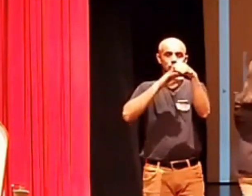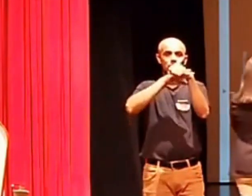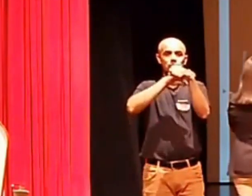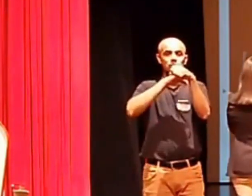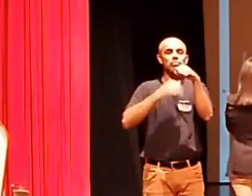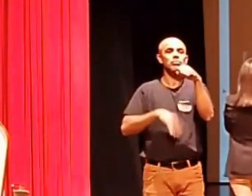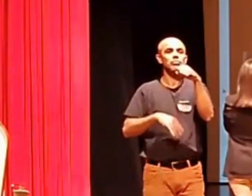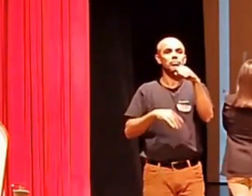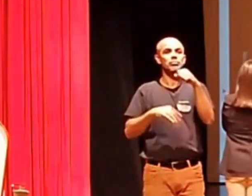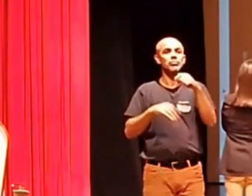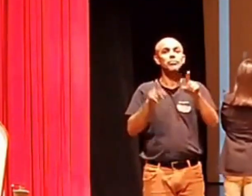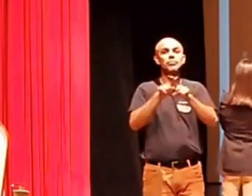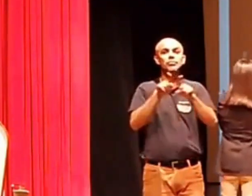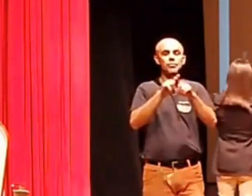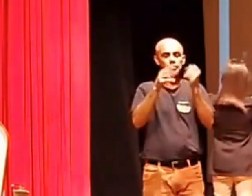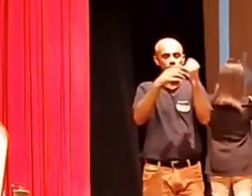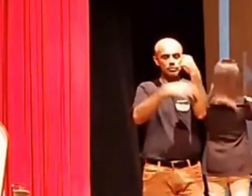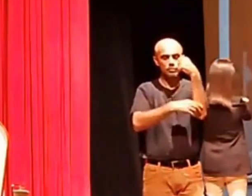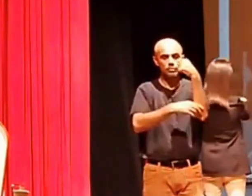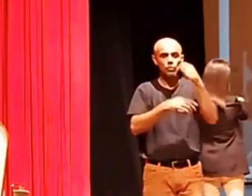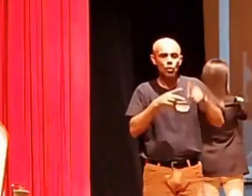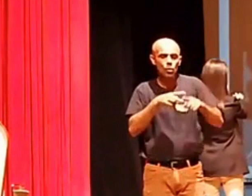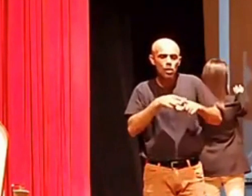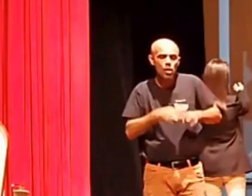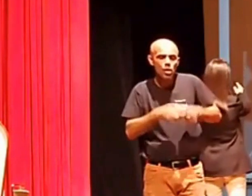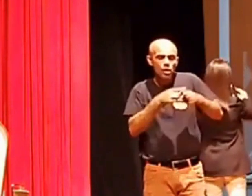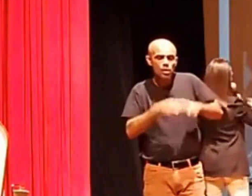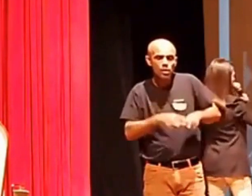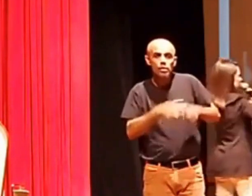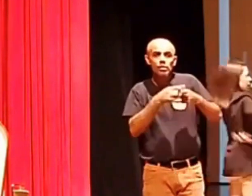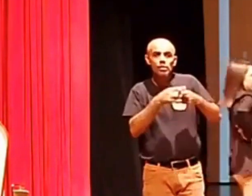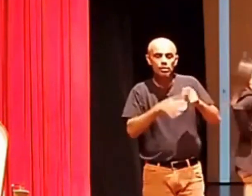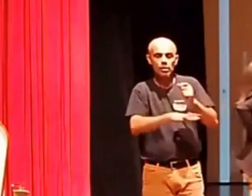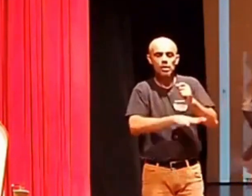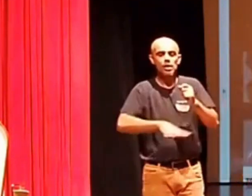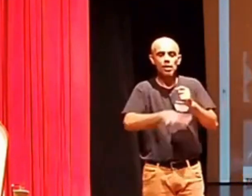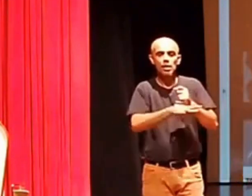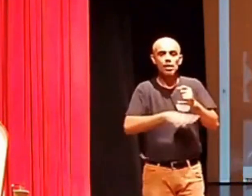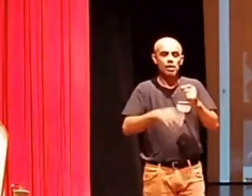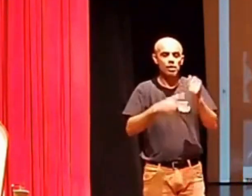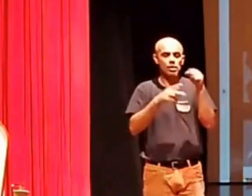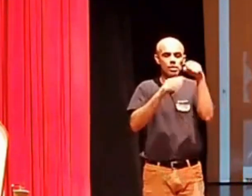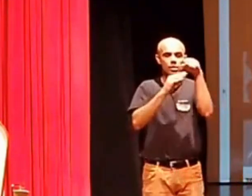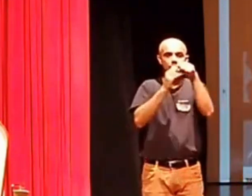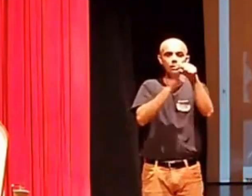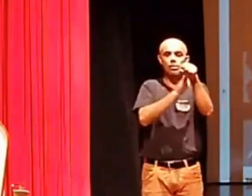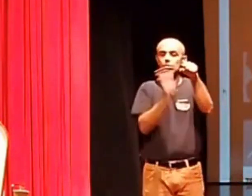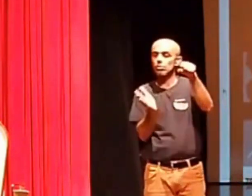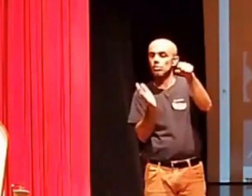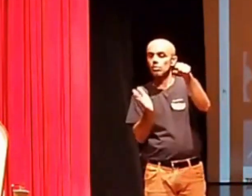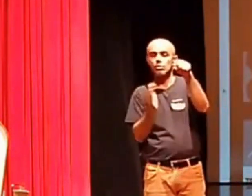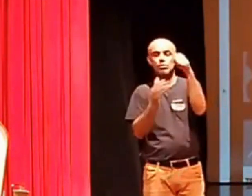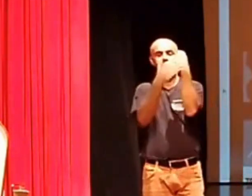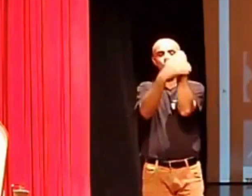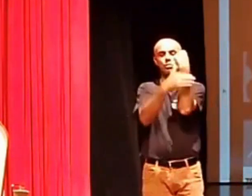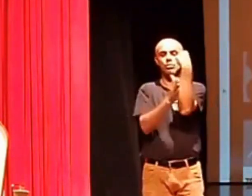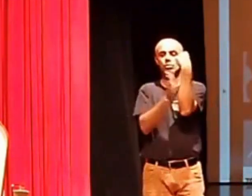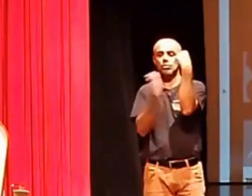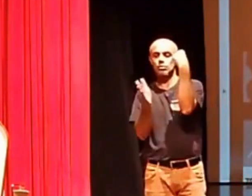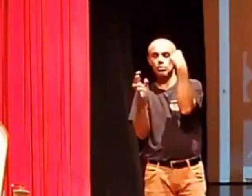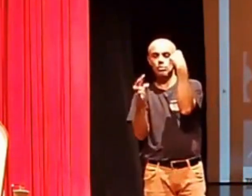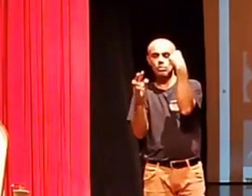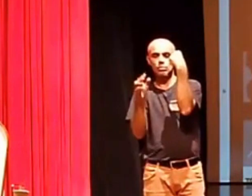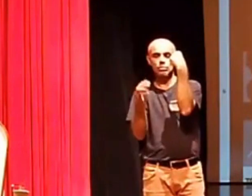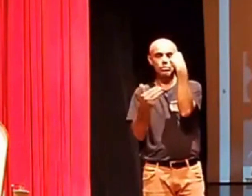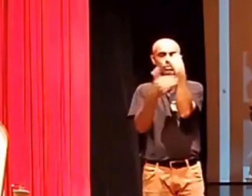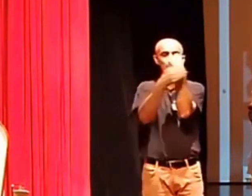E aqui nós temos uma retificação na região torácica só de um lado, e do outro lado a gente só